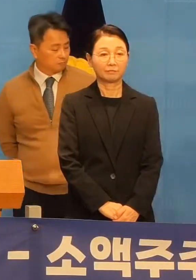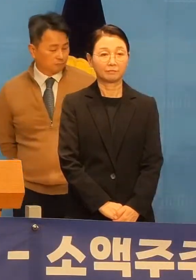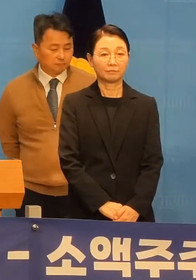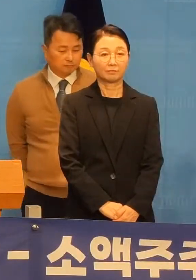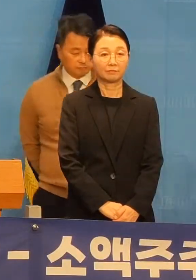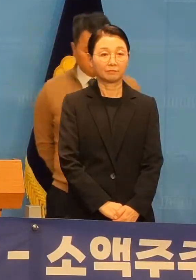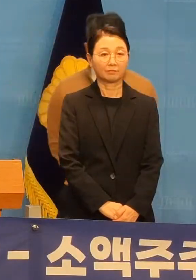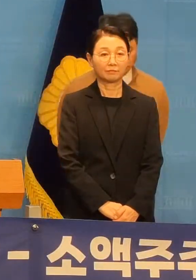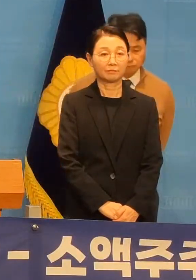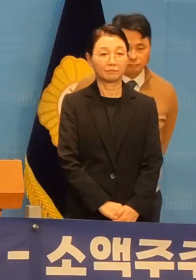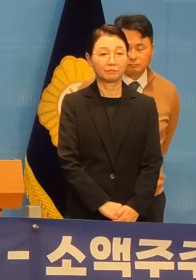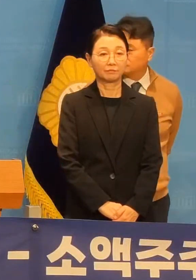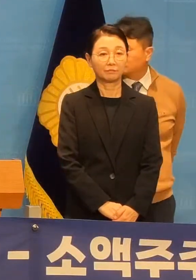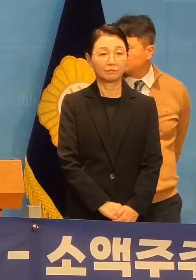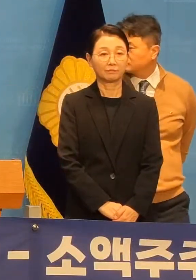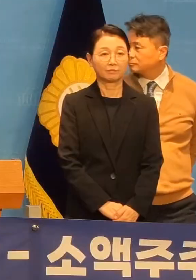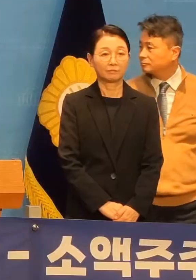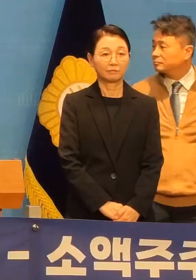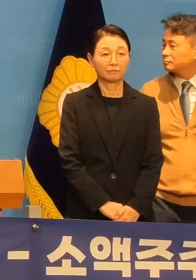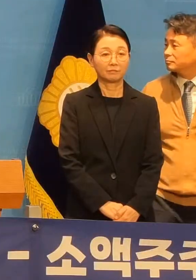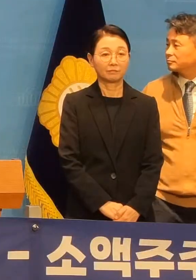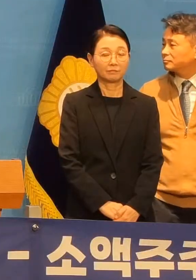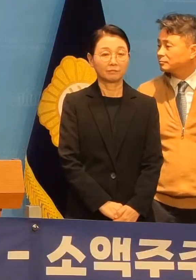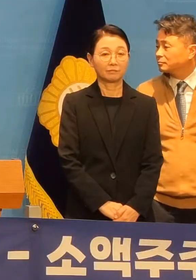배짝 더 오시죠.